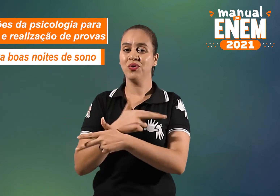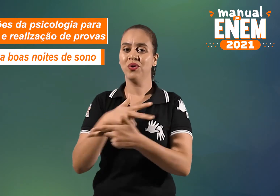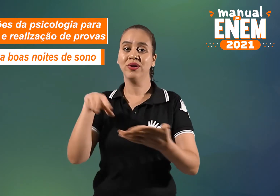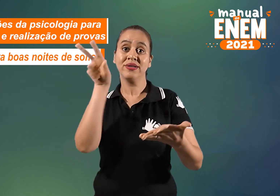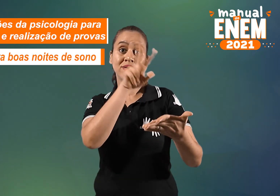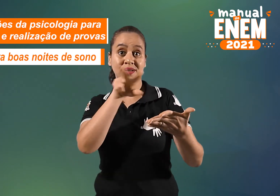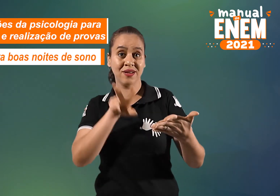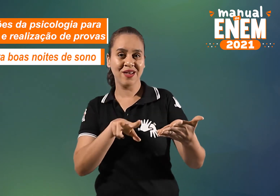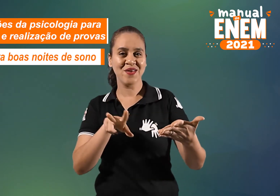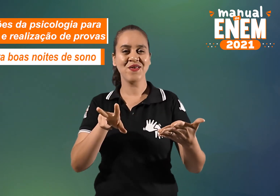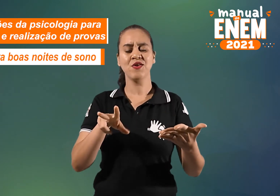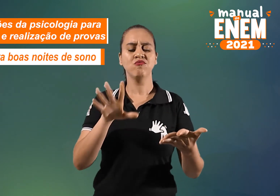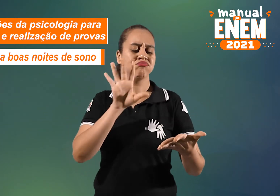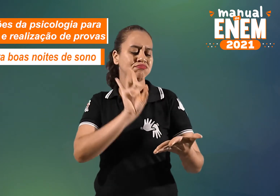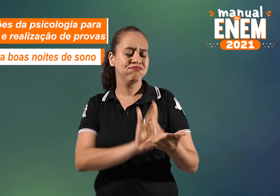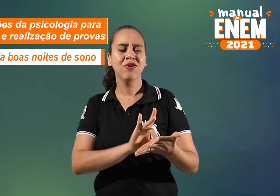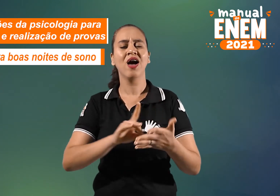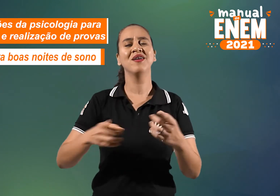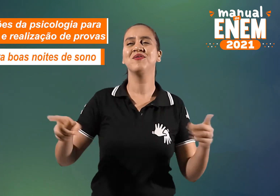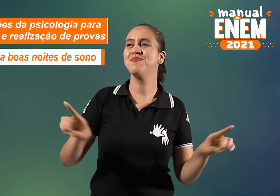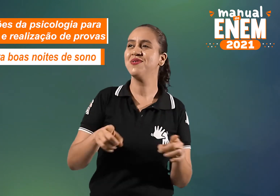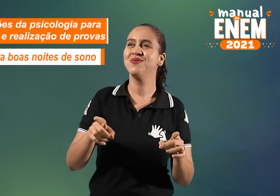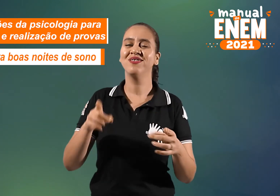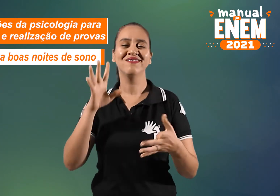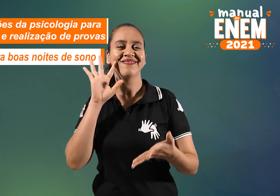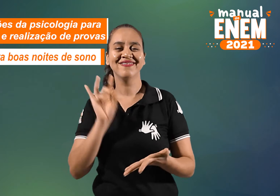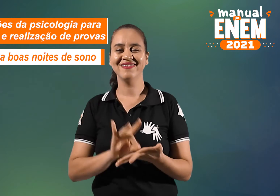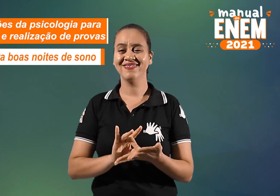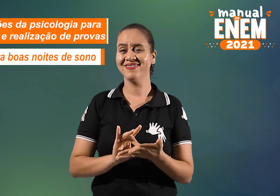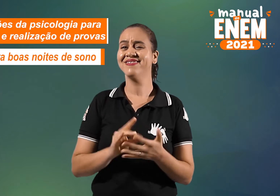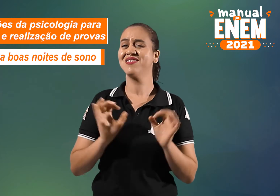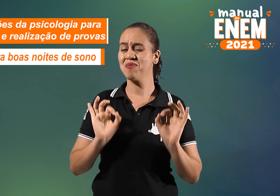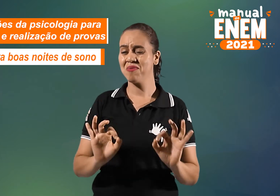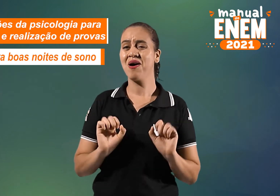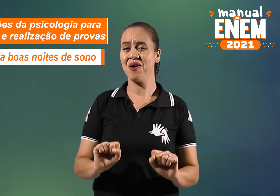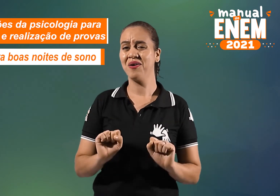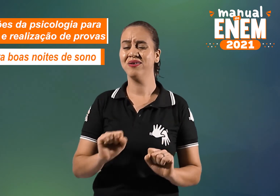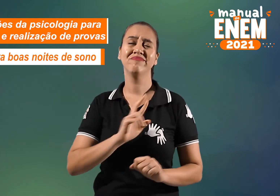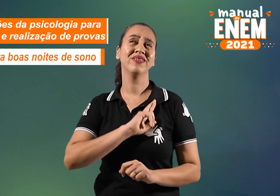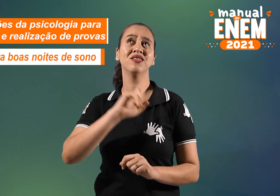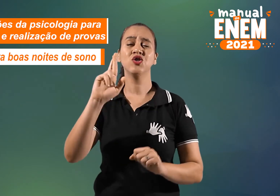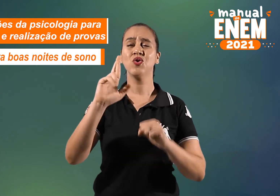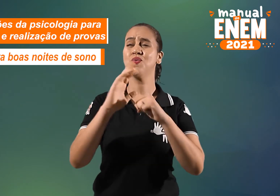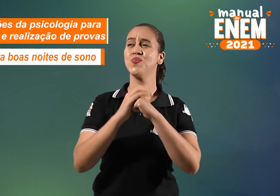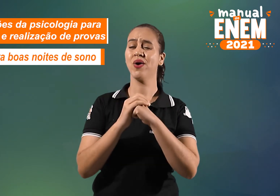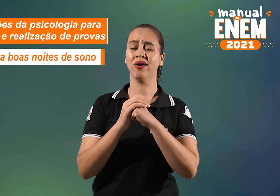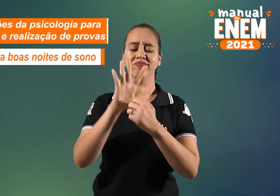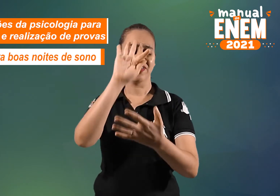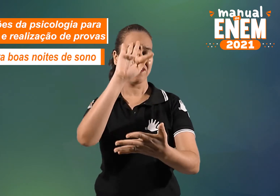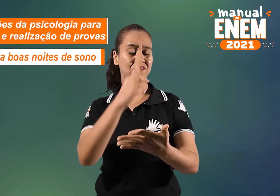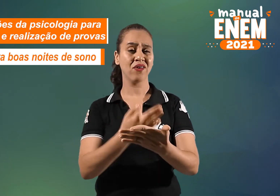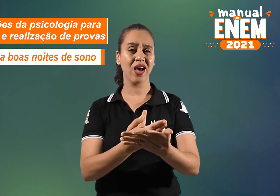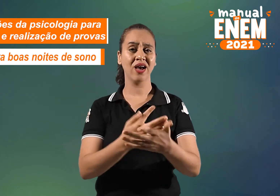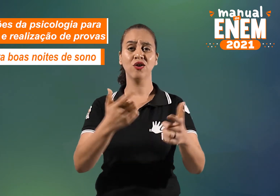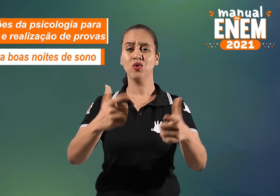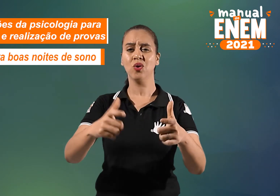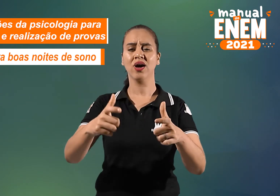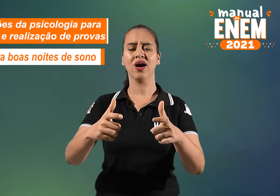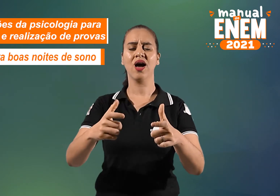distrair-se. Leia, escute uma música, medite, exercite sua religiosidade, isto é, faça algo relaxante em ambiente